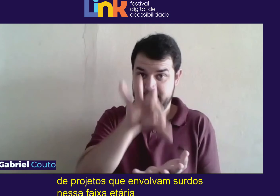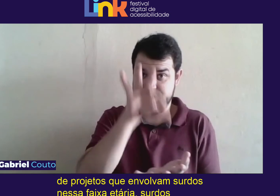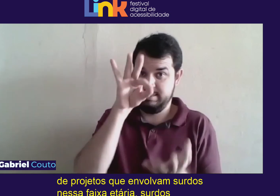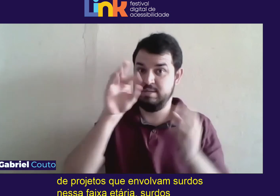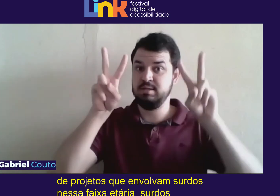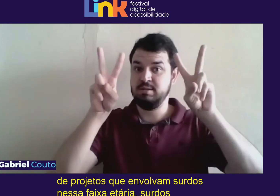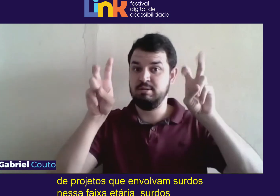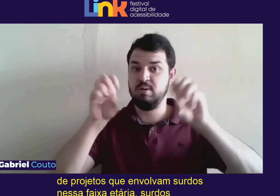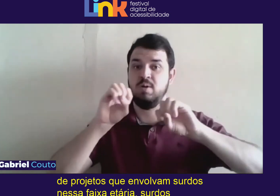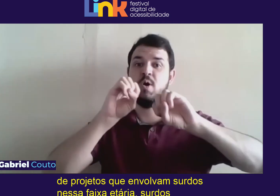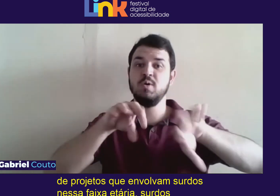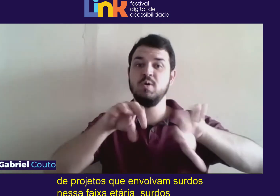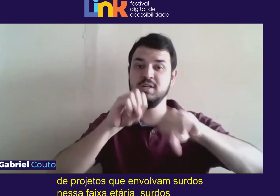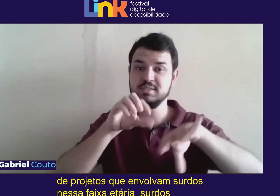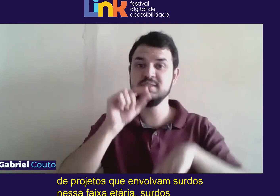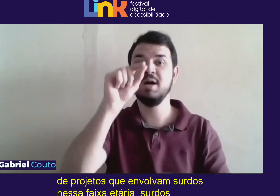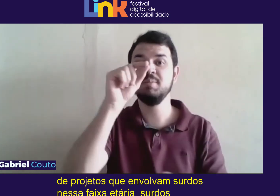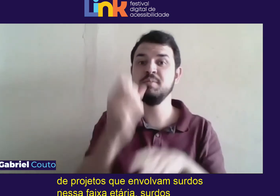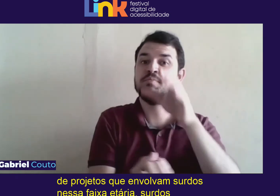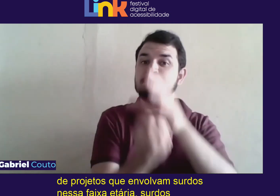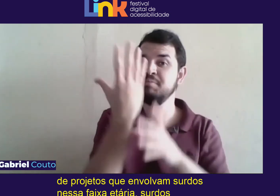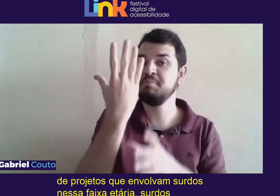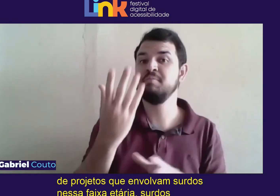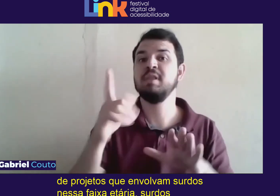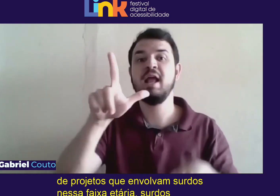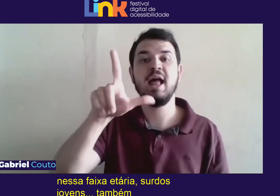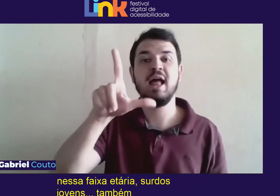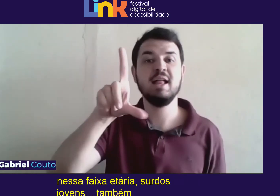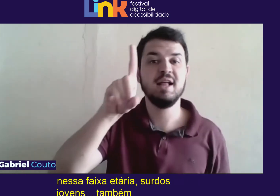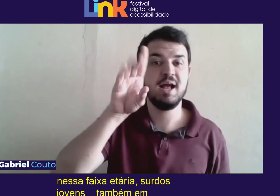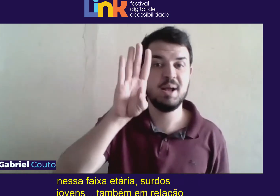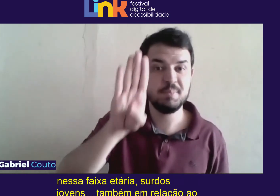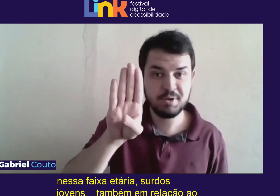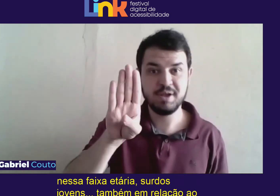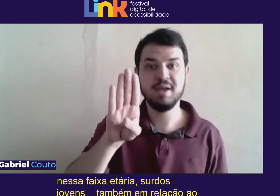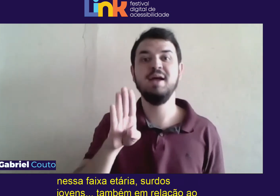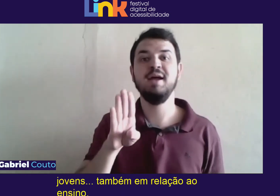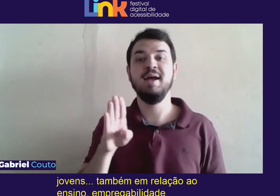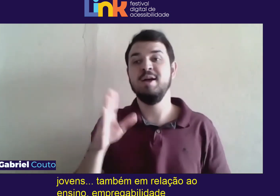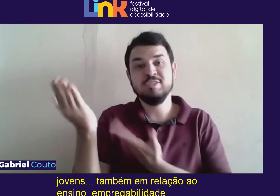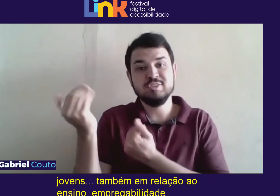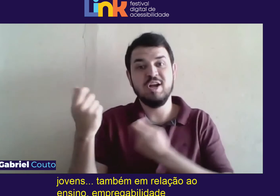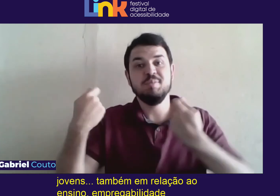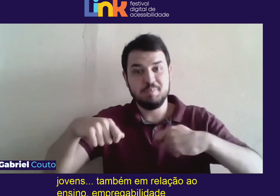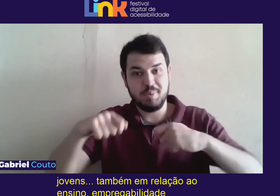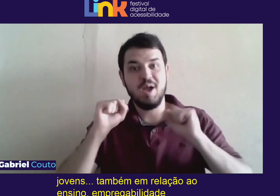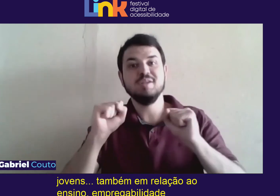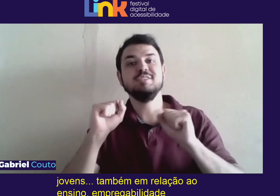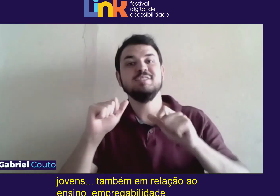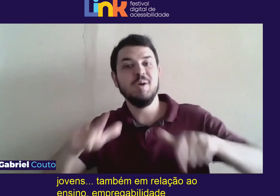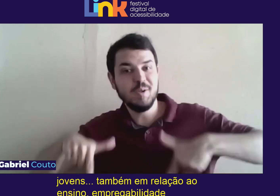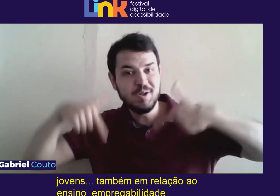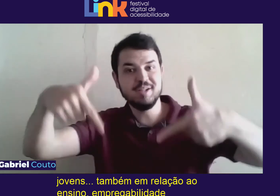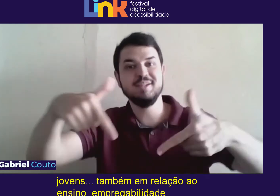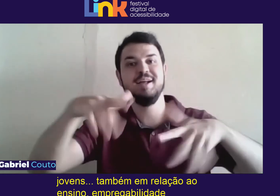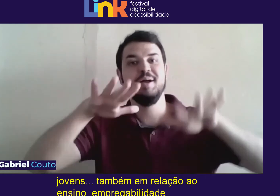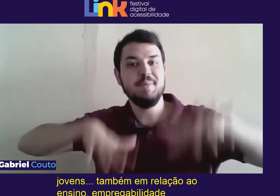ao ensino, à empregabilidade. Então, após a criação da LDB,